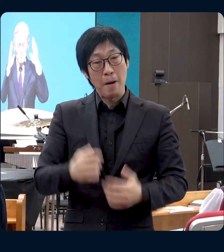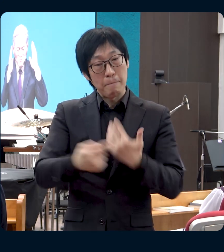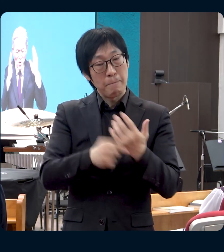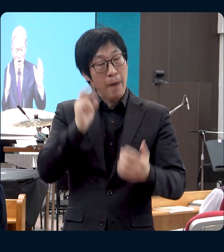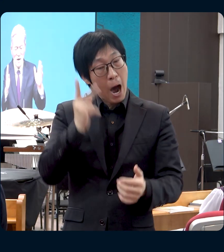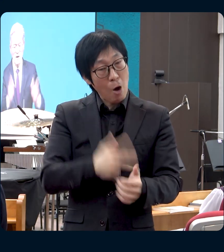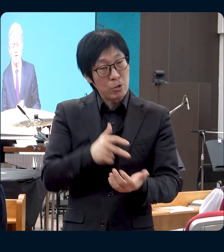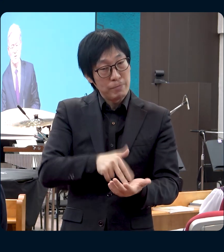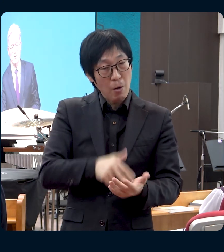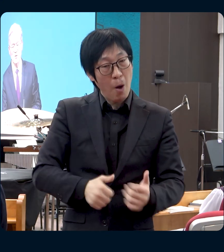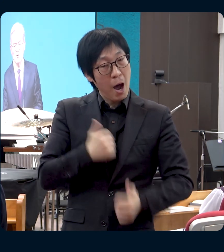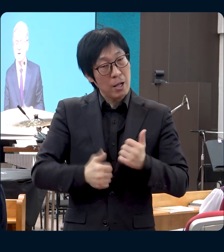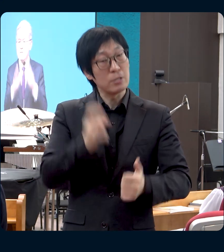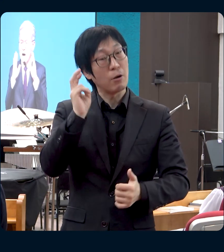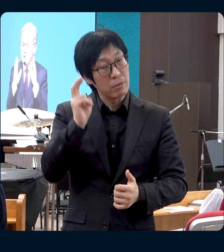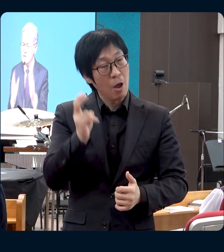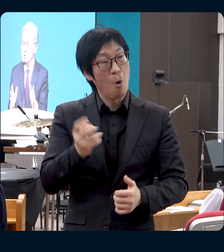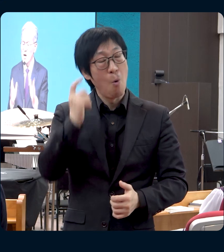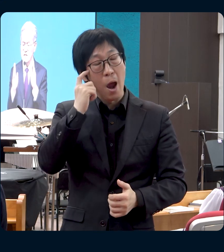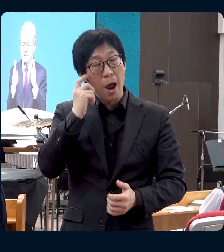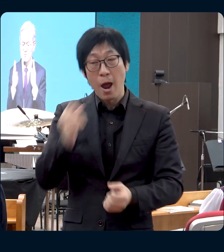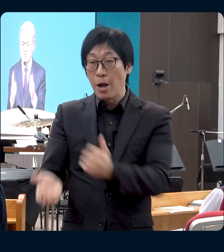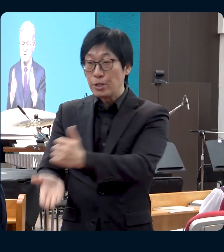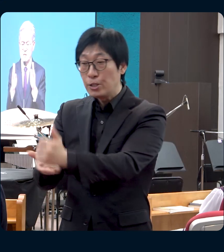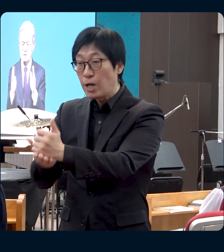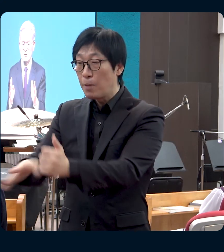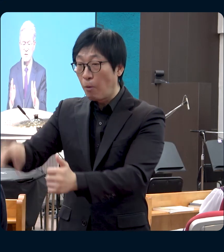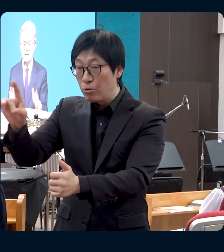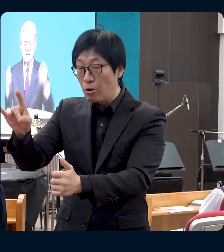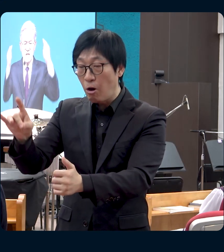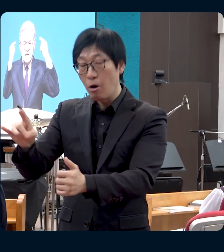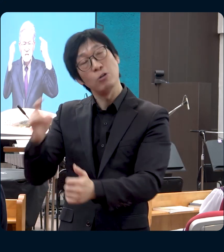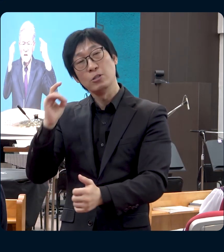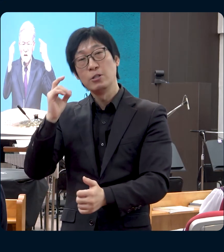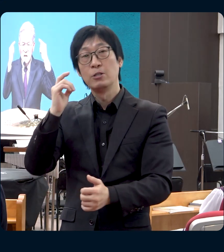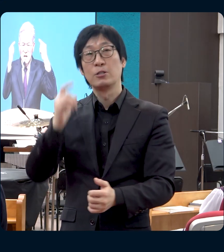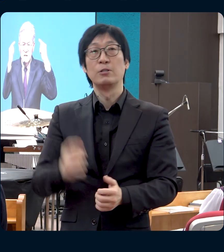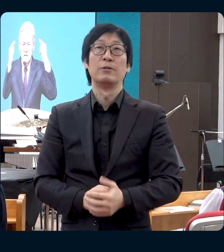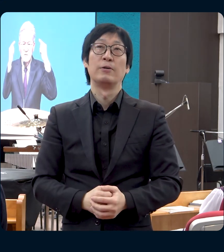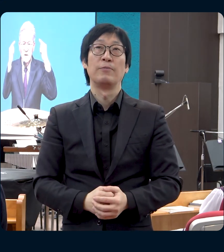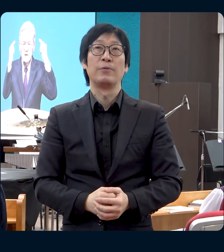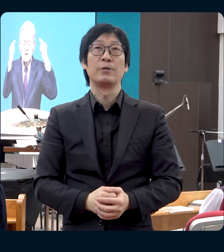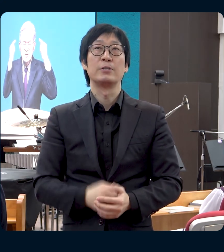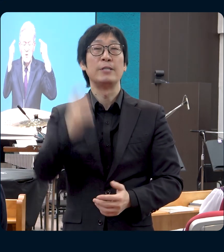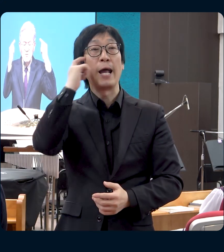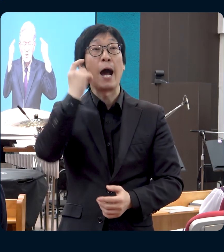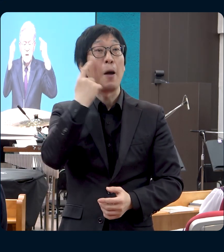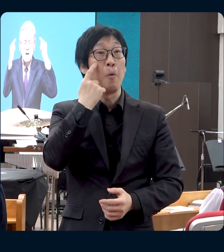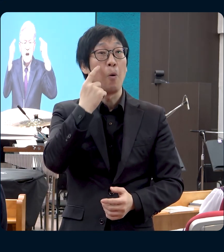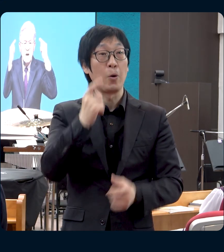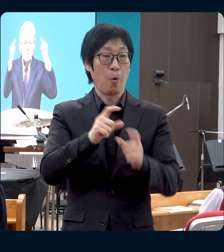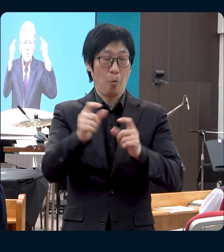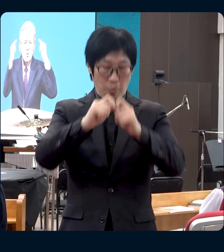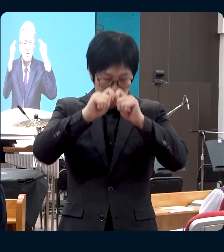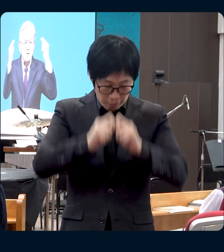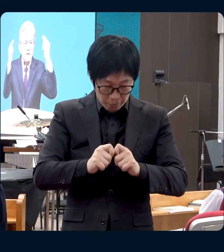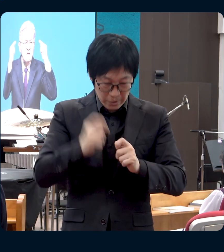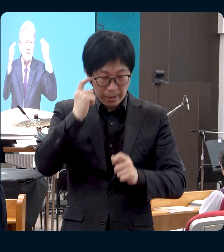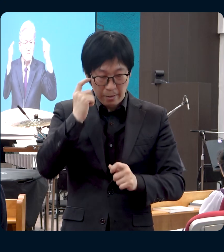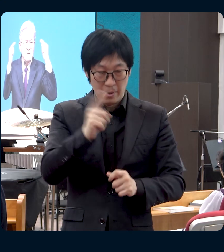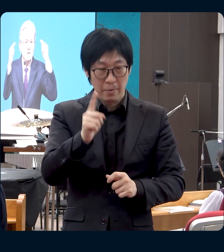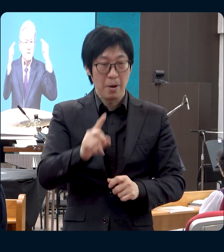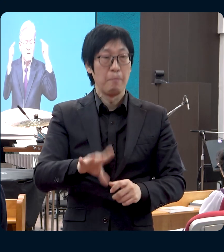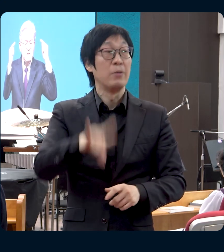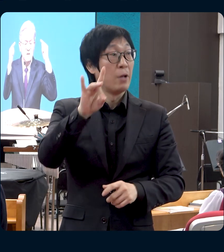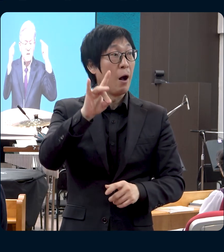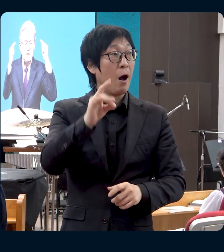우선 분명하게 해야 할 것은요, 바울 사도가 이 부분을 쓴 것은 자기 생각이 아니라는 거예요. 성령님의 감동으로 썼다는